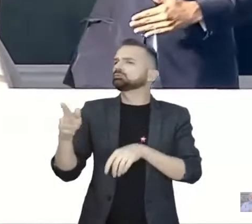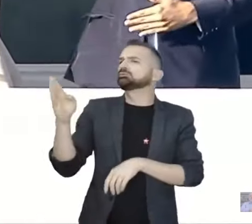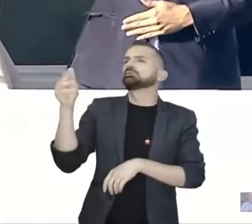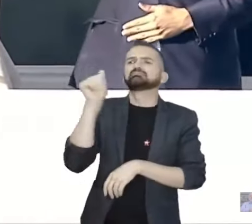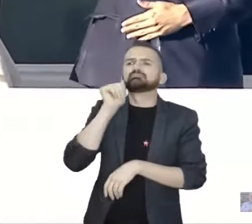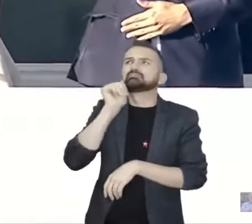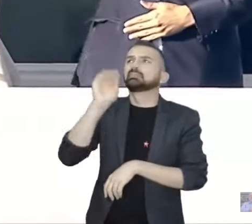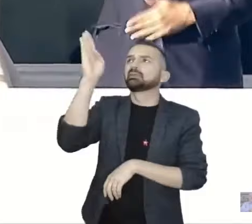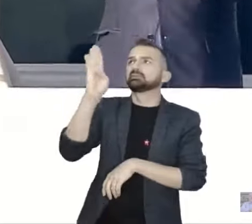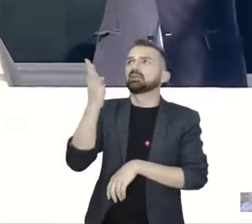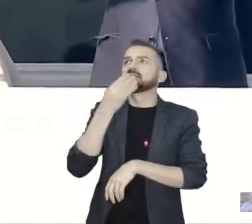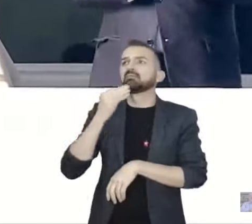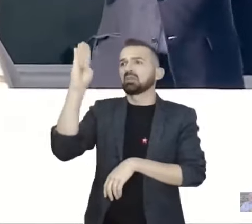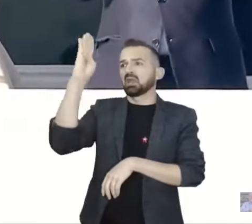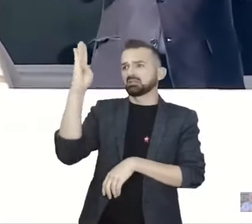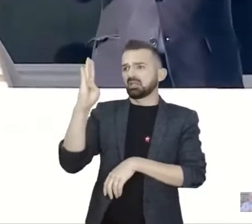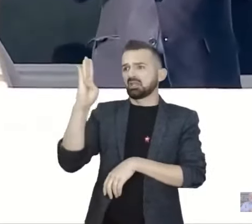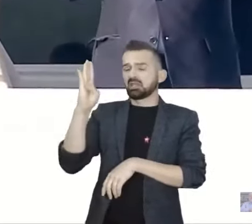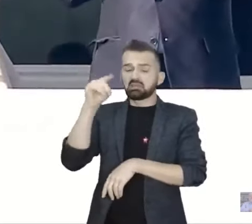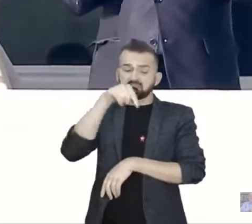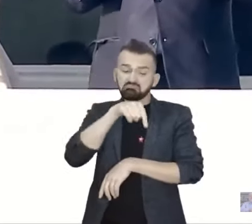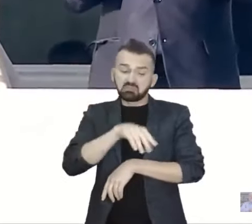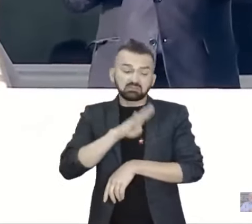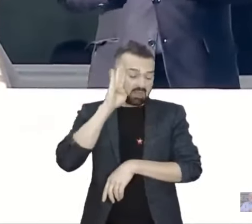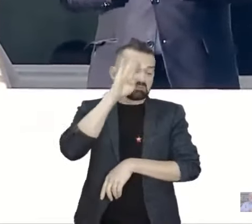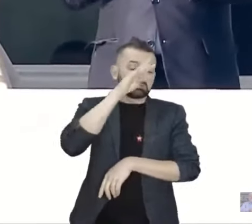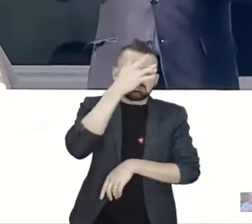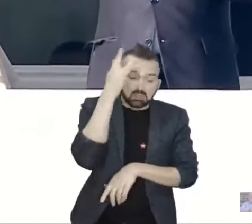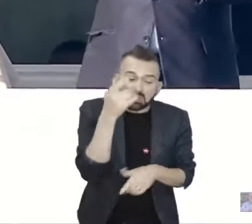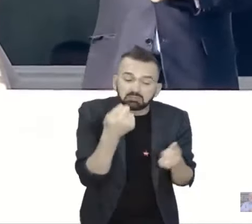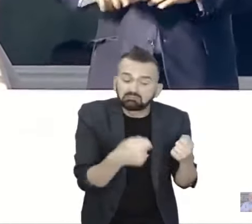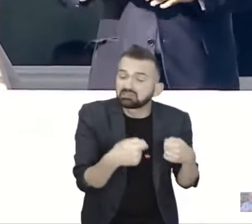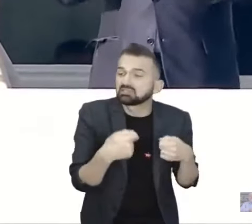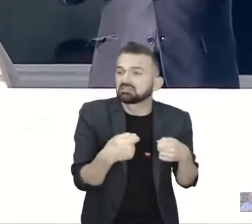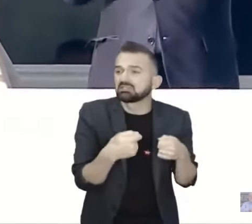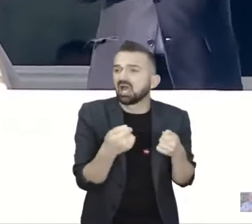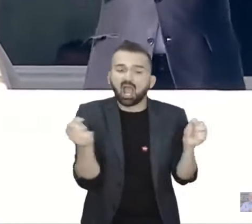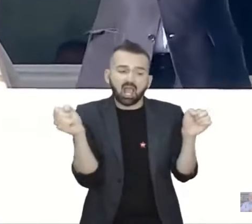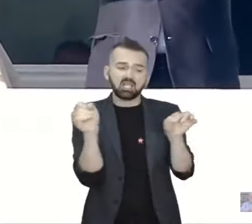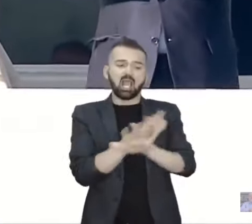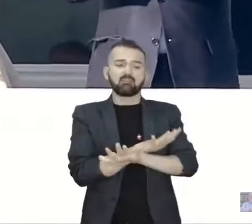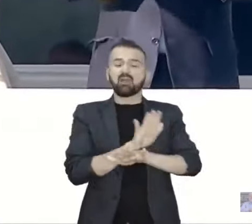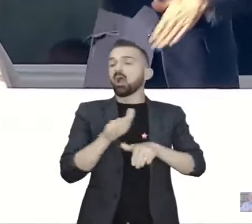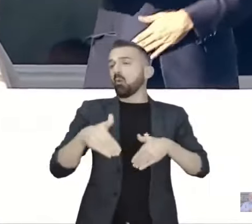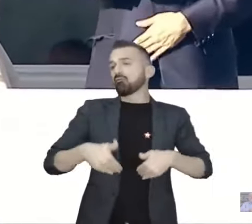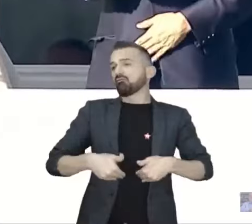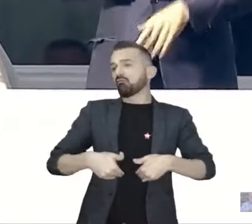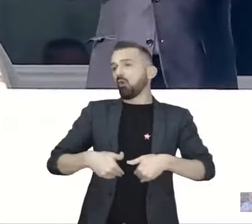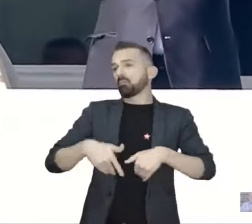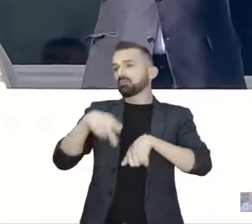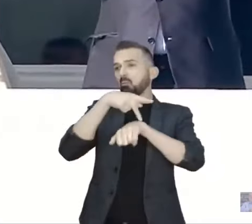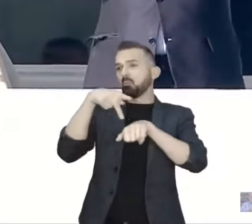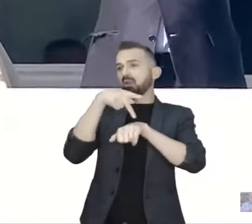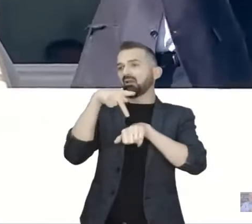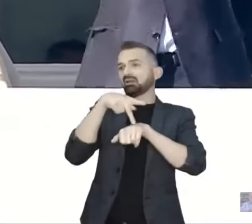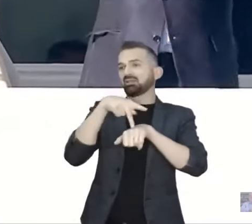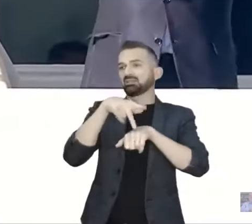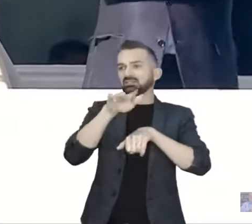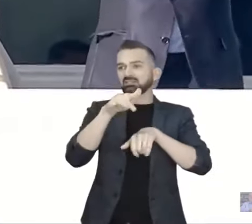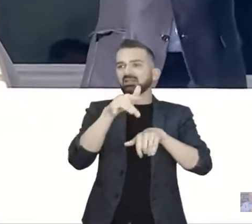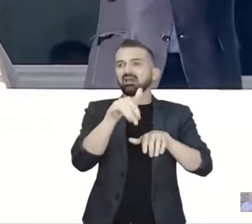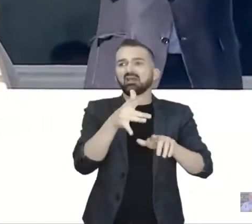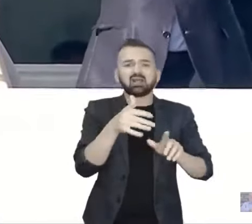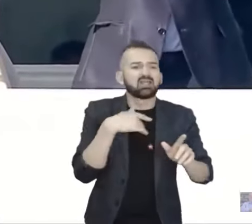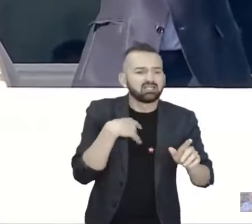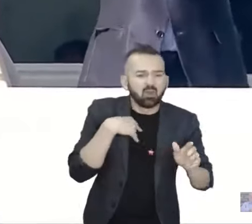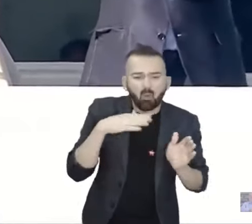daqueles que mais necessitam, de acabar outra vez com a fome neste país, de tirar o pobre da fila do osso para